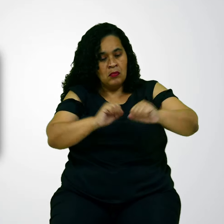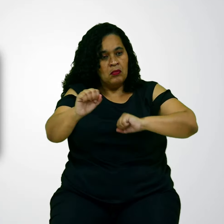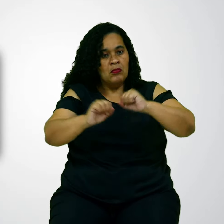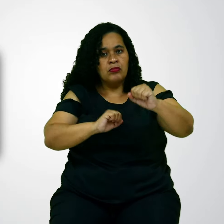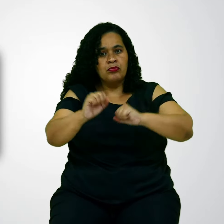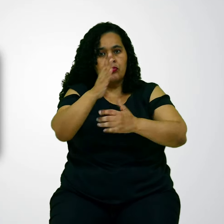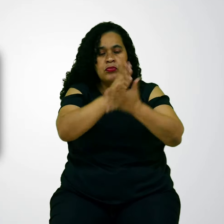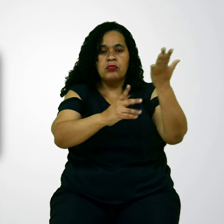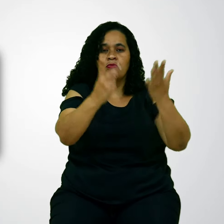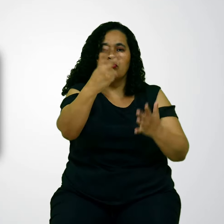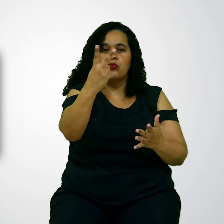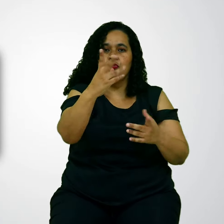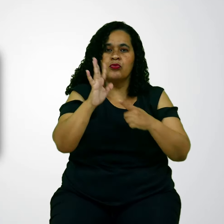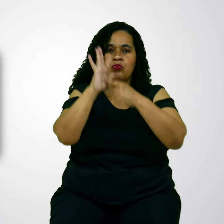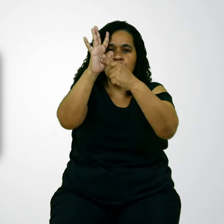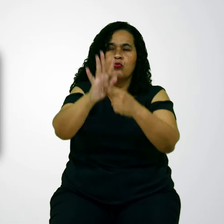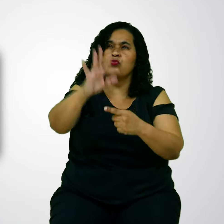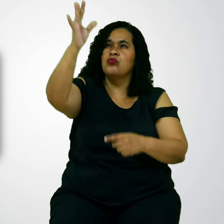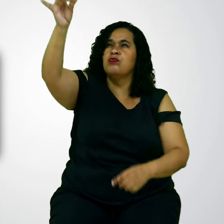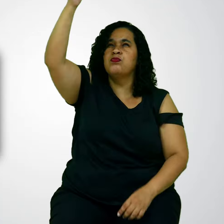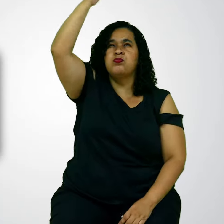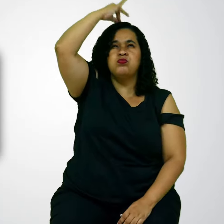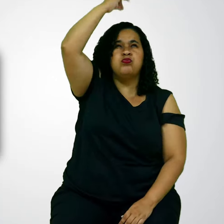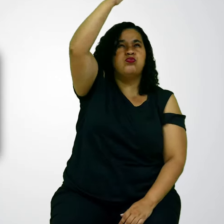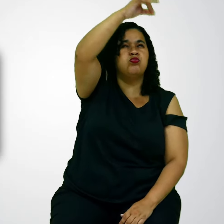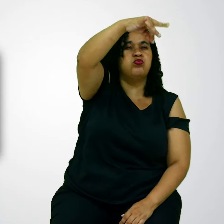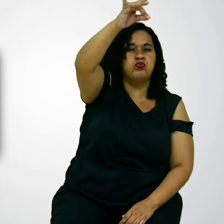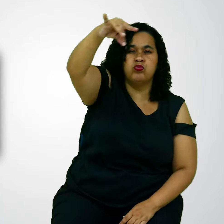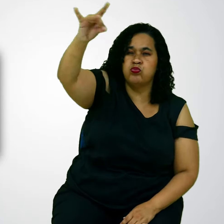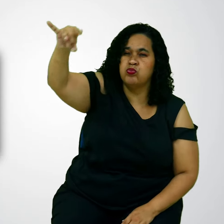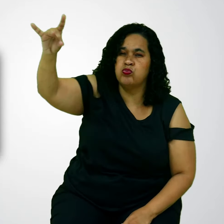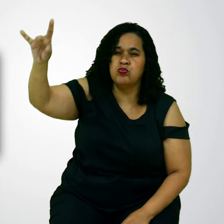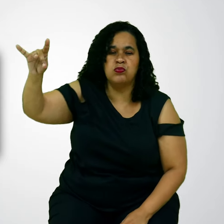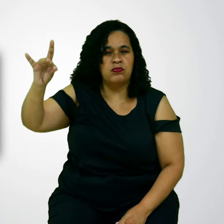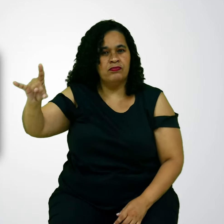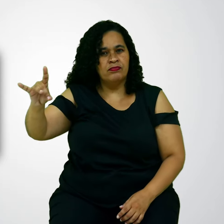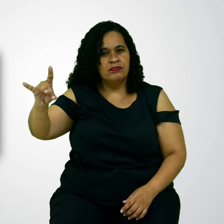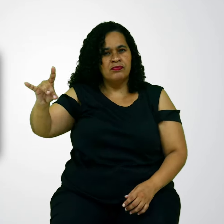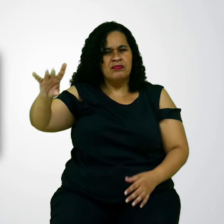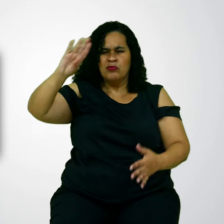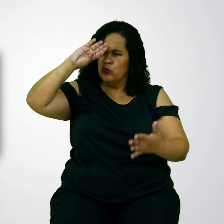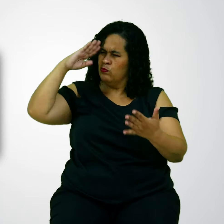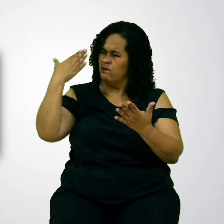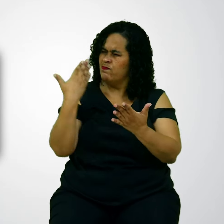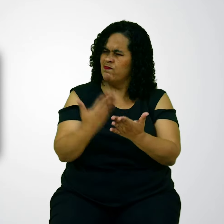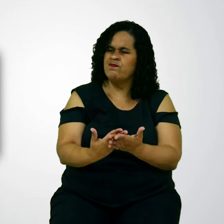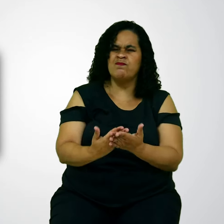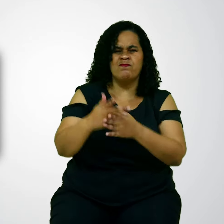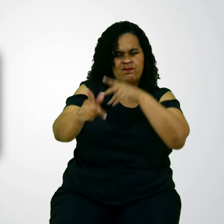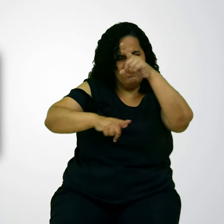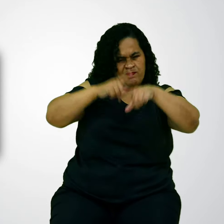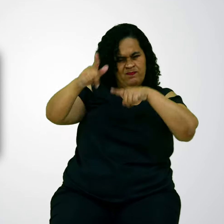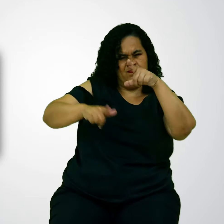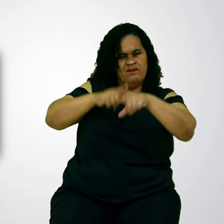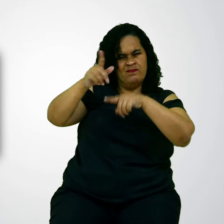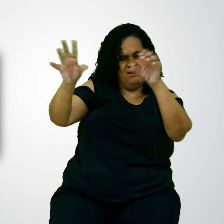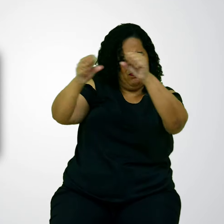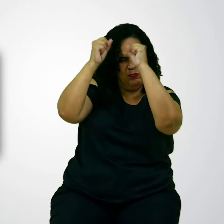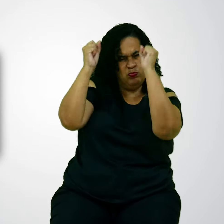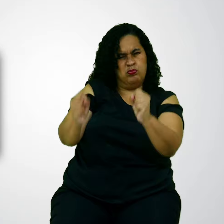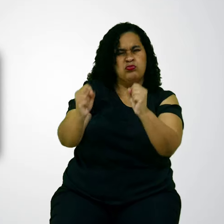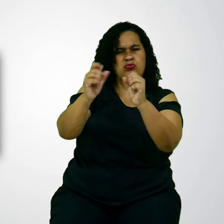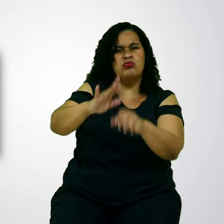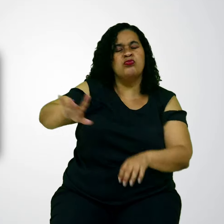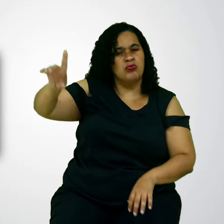Eu creio numa obra poderosa do Espírito nos bastidores da história. nos bastidores da igreja, nos bastidores